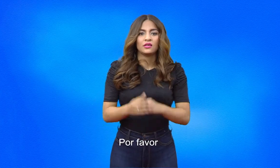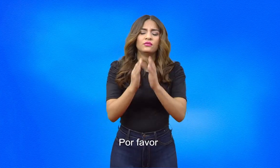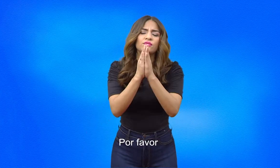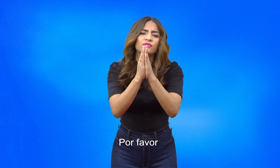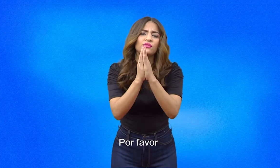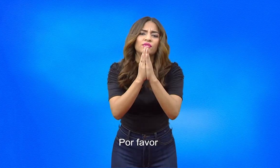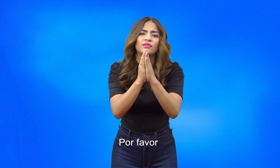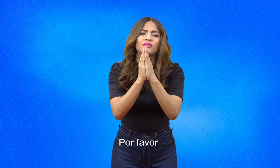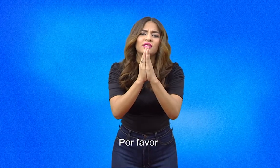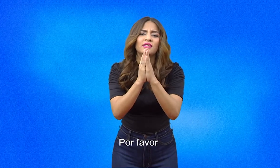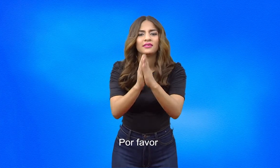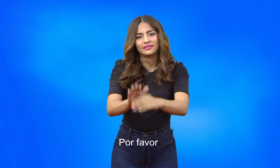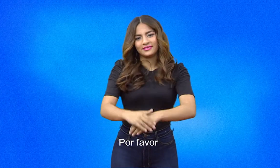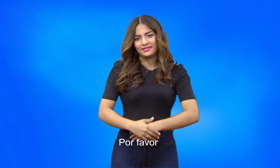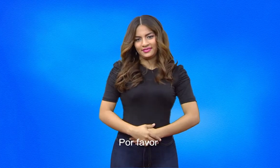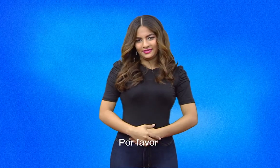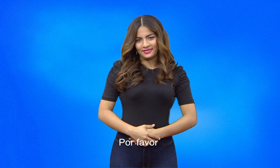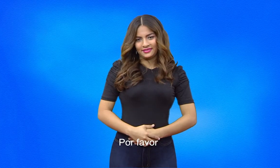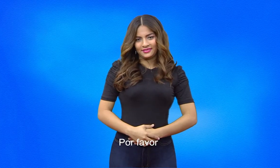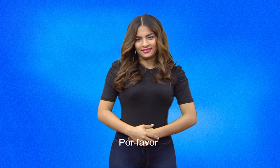Por favor.